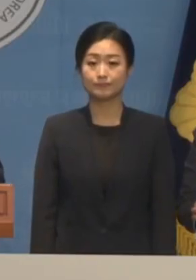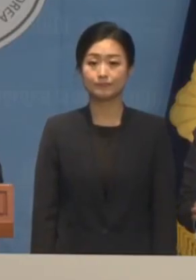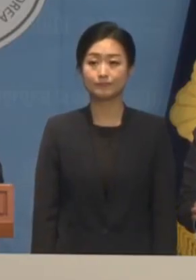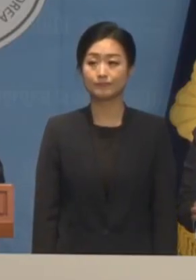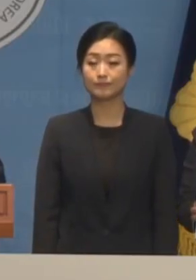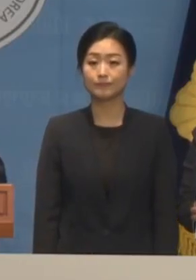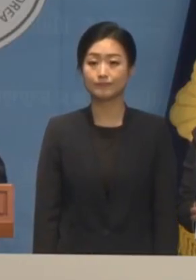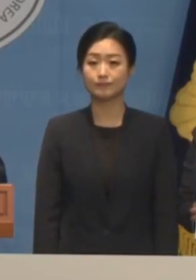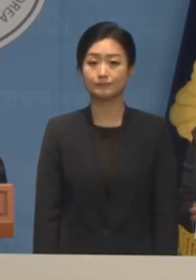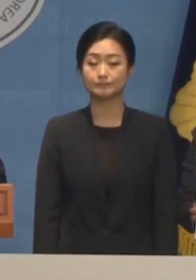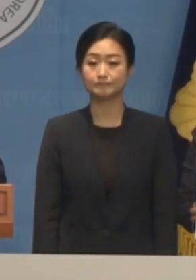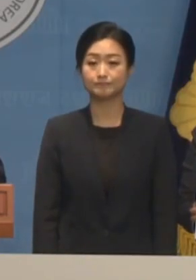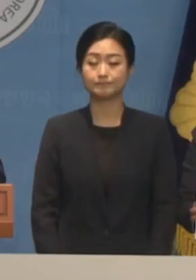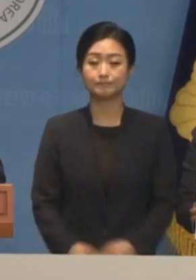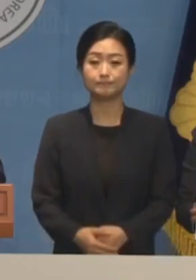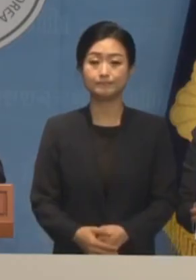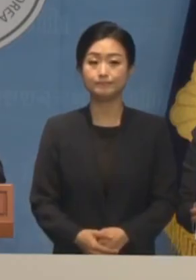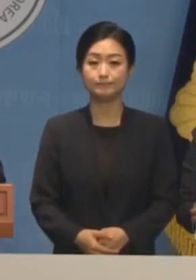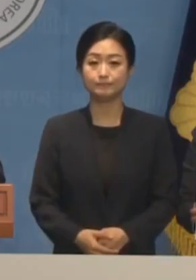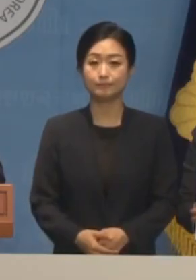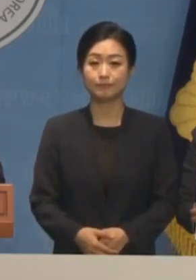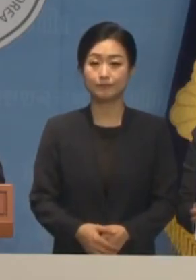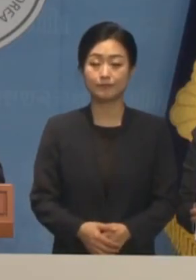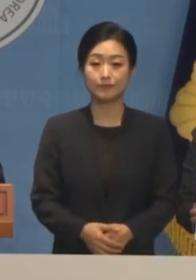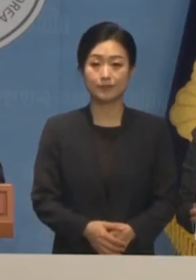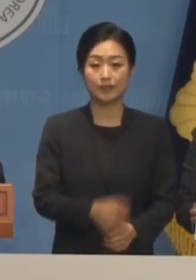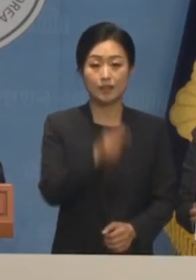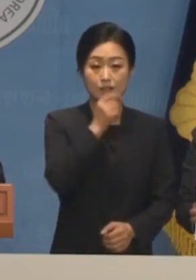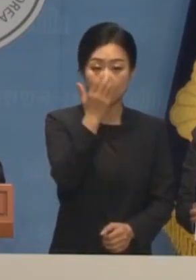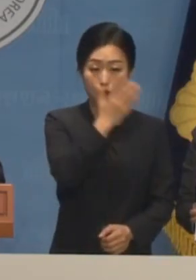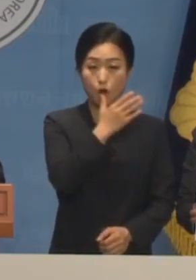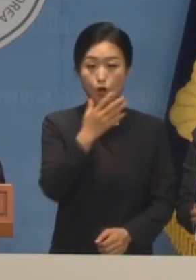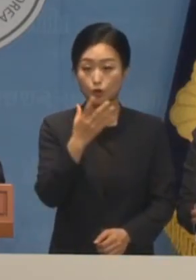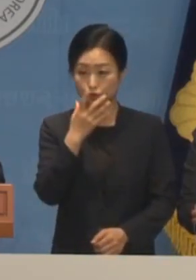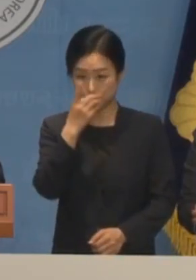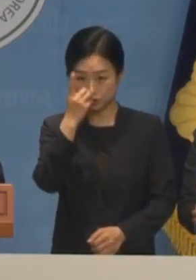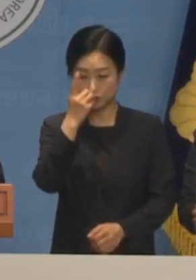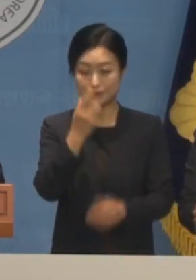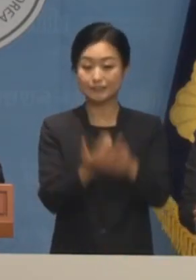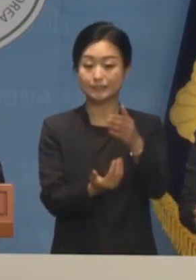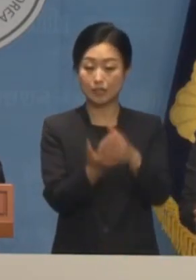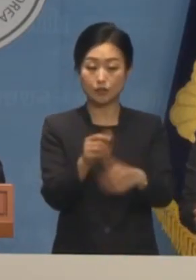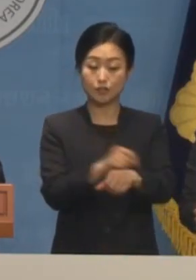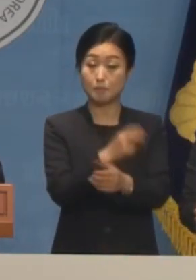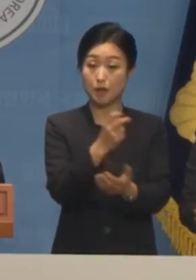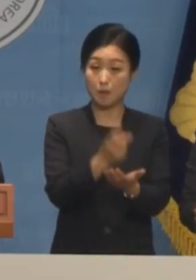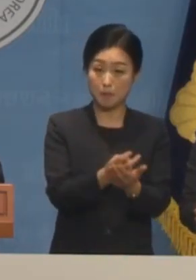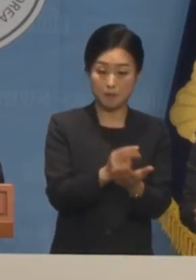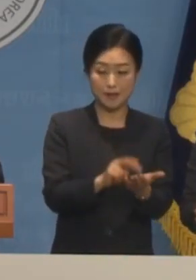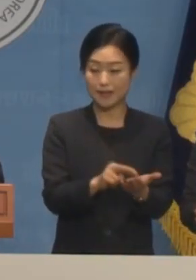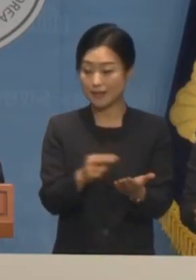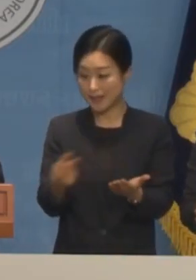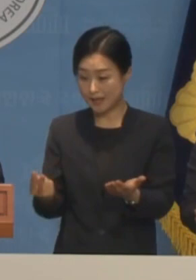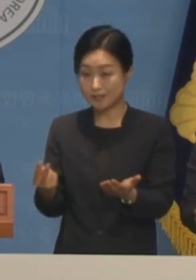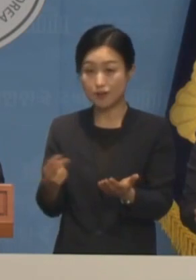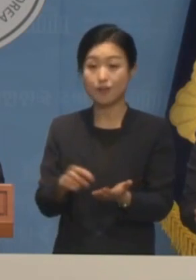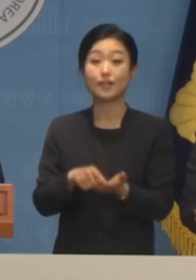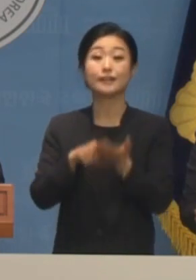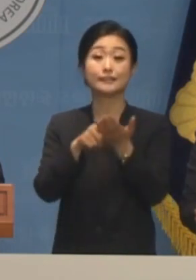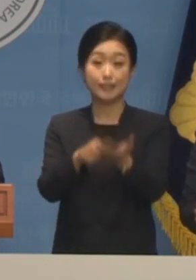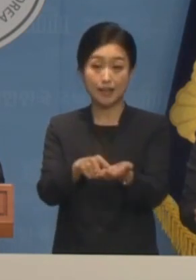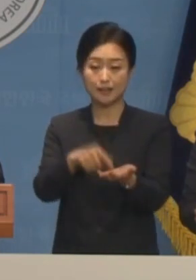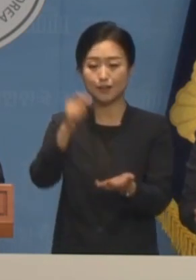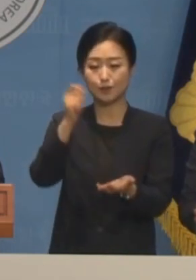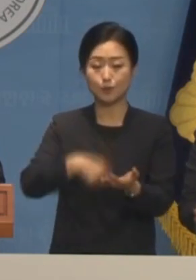합니다 마지막으로 요순 사건 특별법 일부 개정안을 신속히 통과시킬 것을